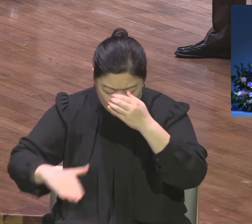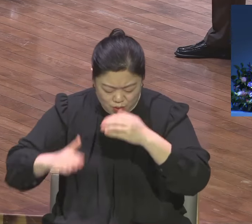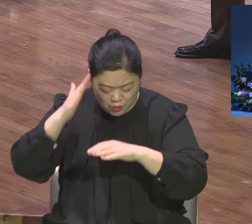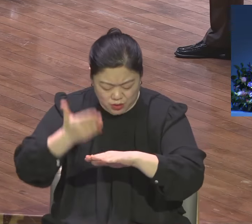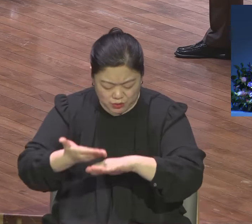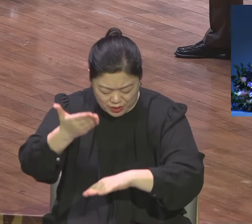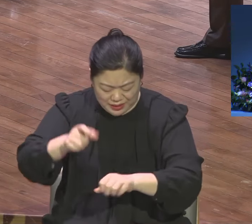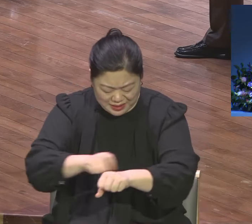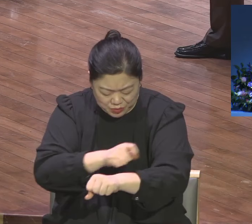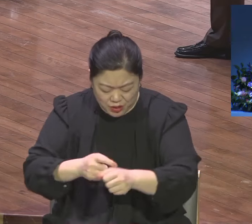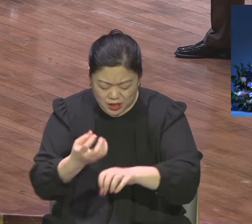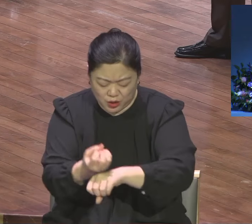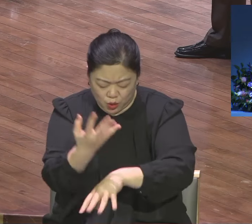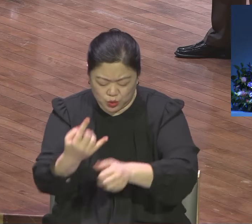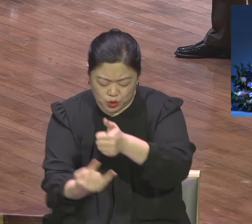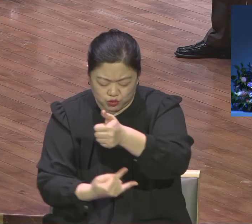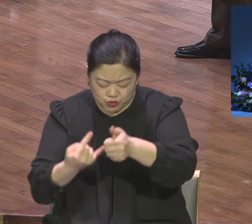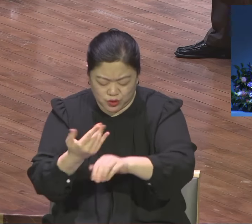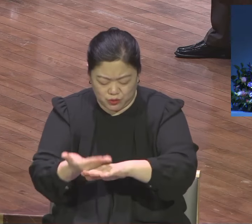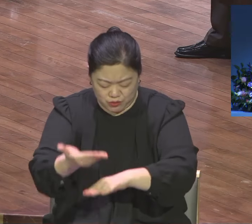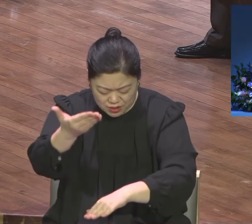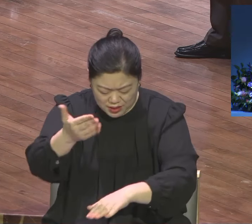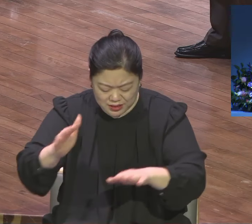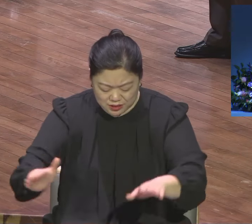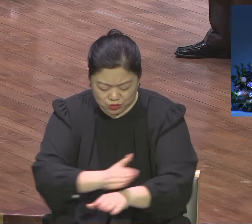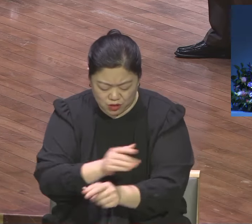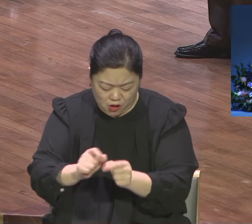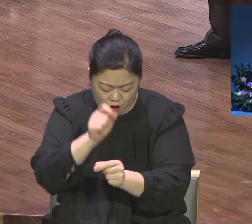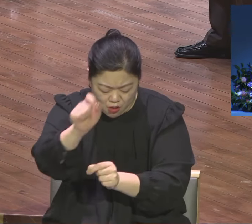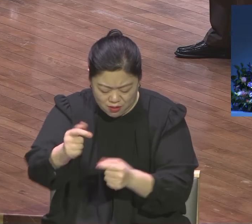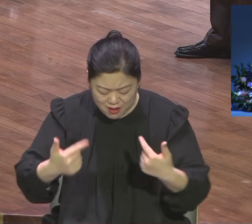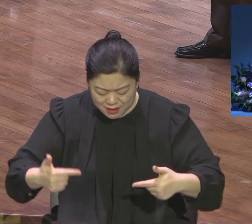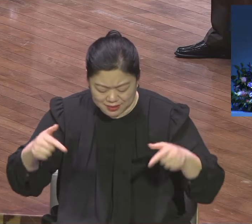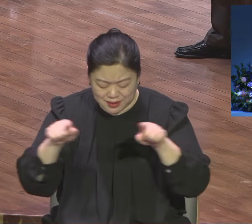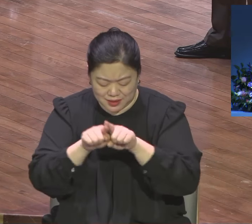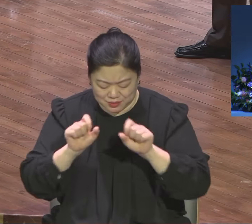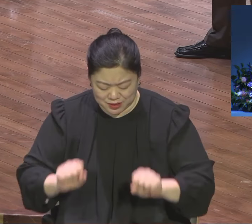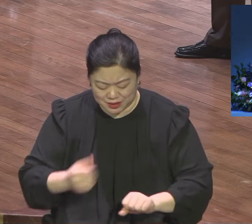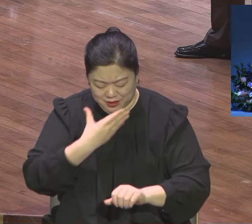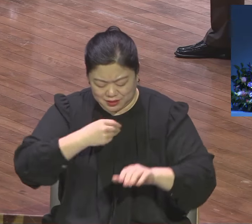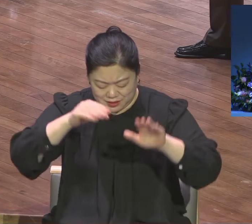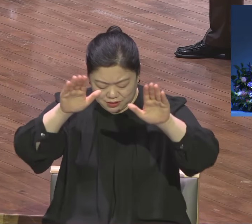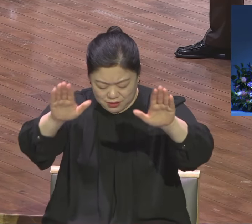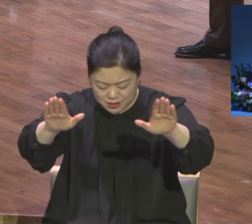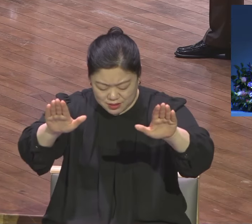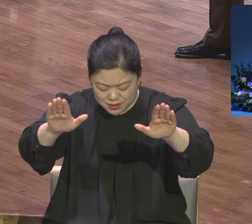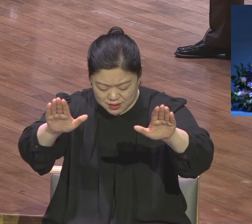경제요원에 의해 지금부터 영원까지 함께 있을지어다. 아멘.